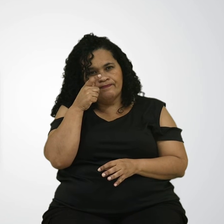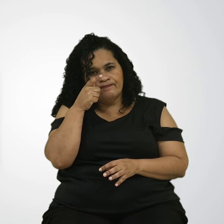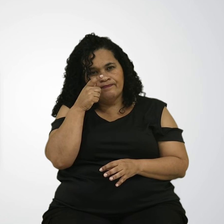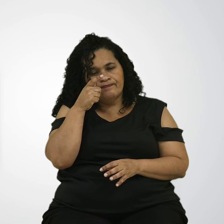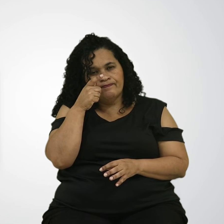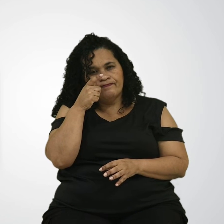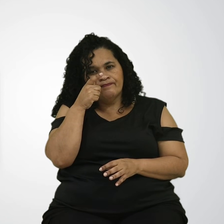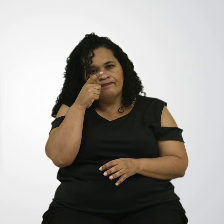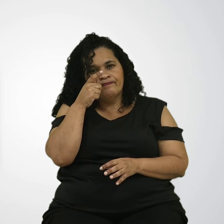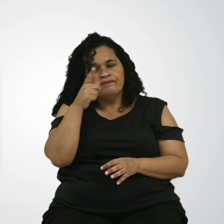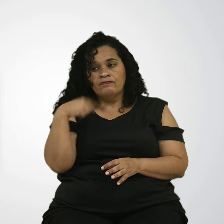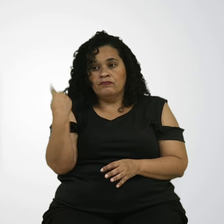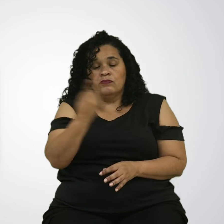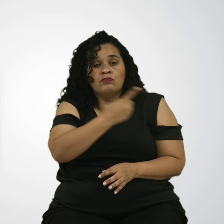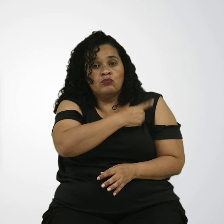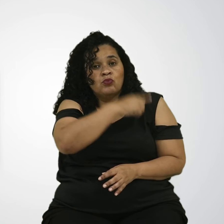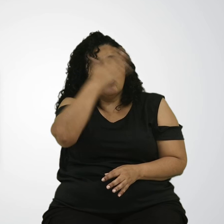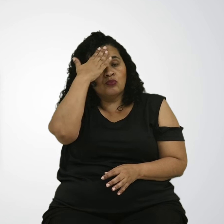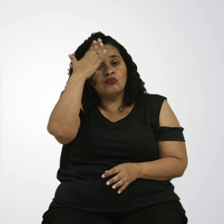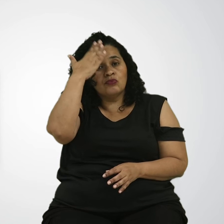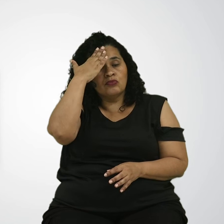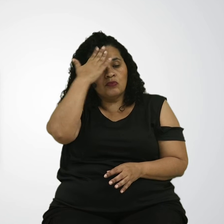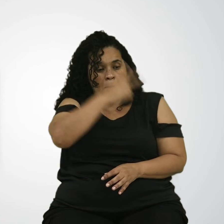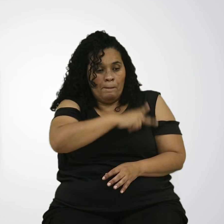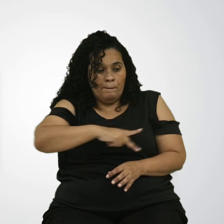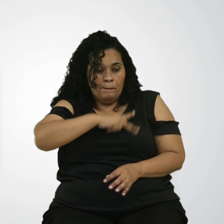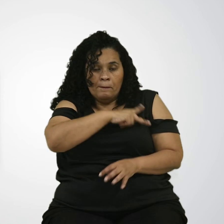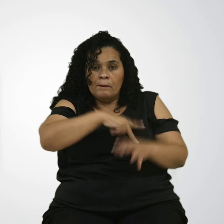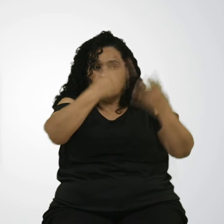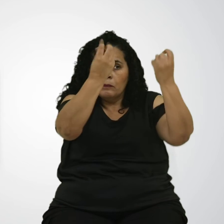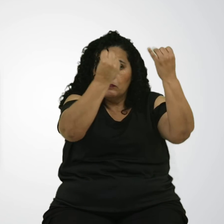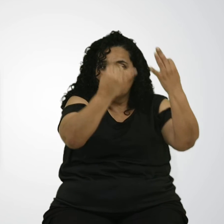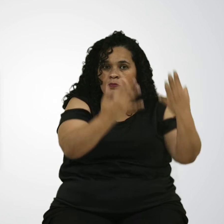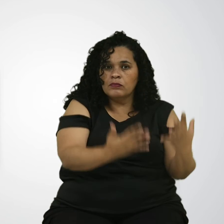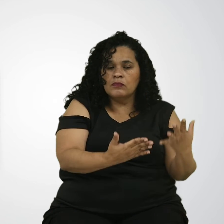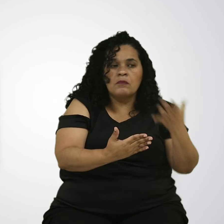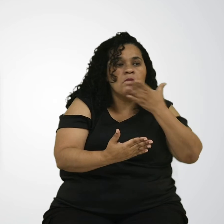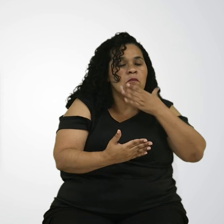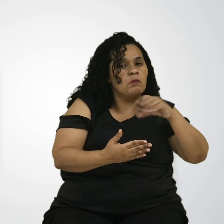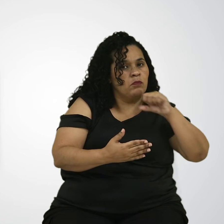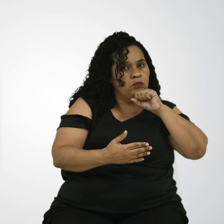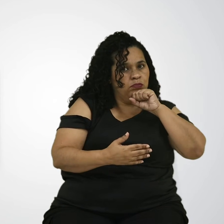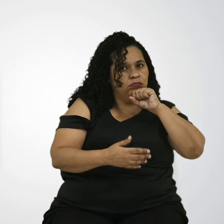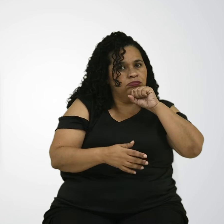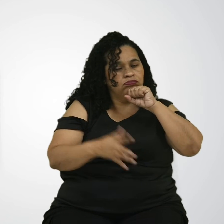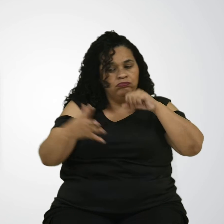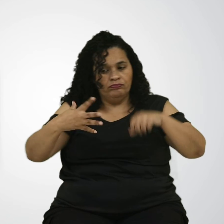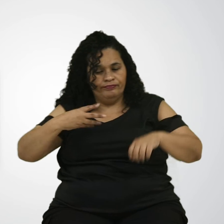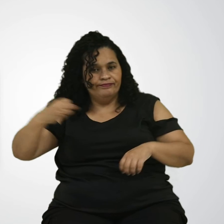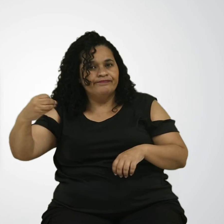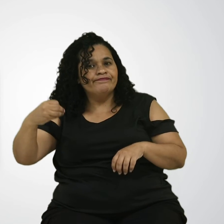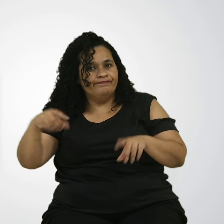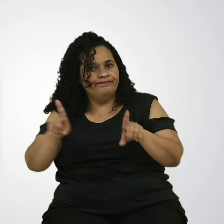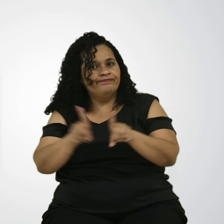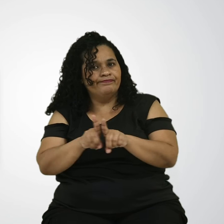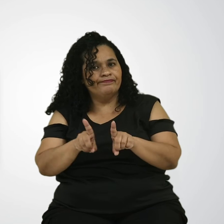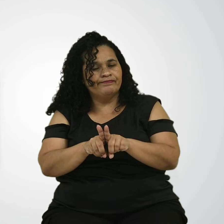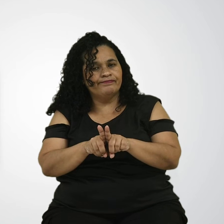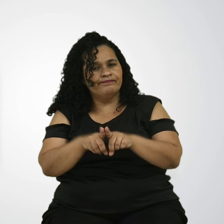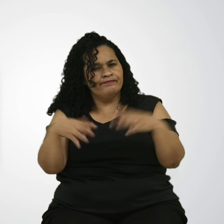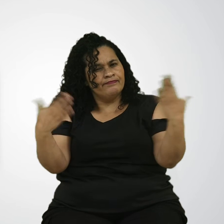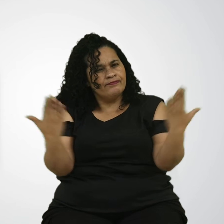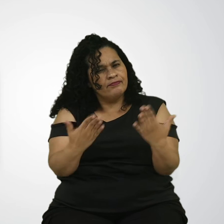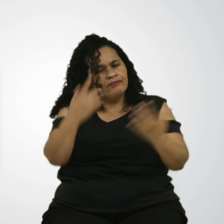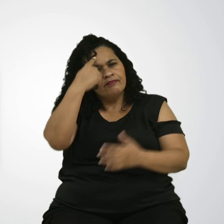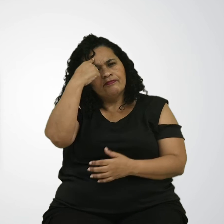Se nós tratamos de filhos aqui Paulo está tratando, na verdade, de duas coisas, de pais e filhos. De pais e filhos. Né? Se, por um lado, nós temos uma